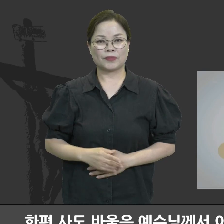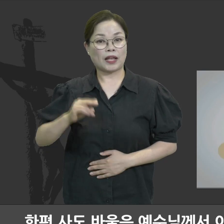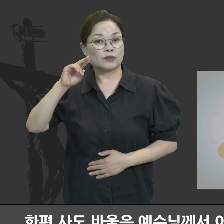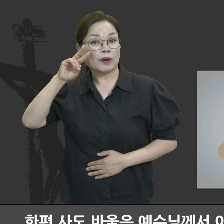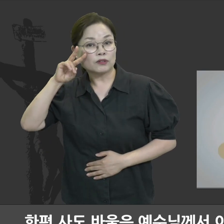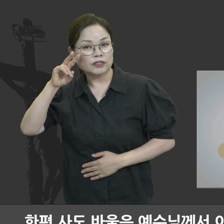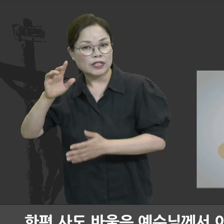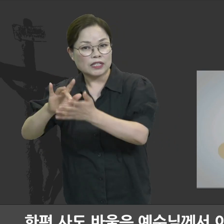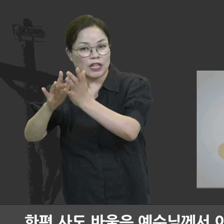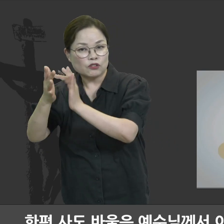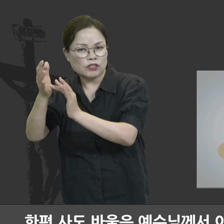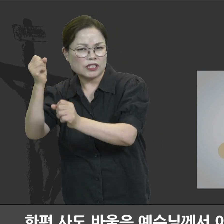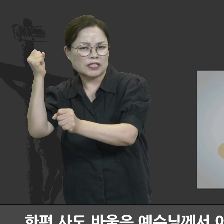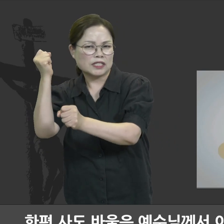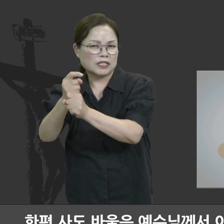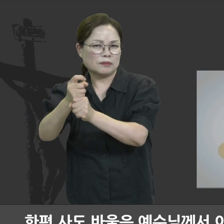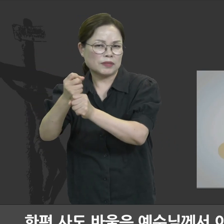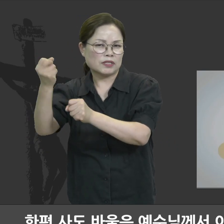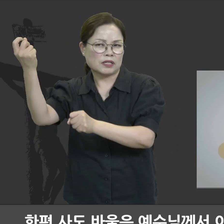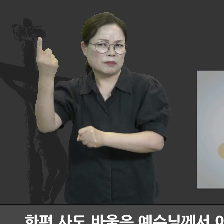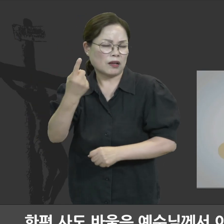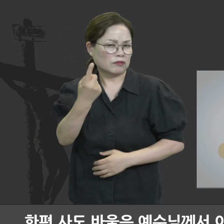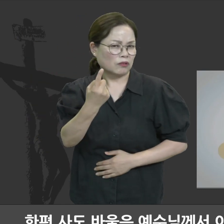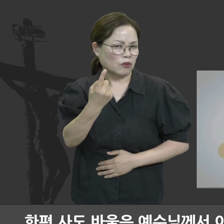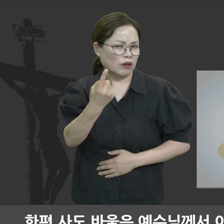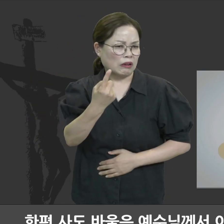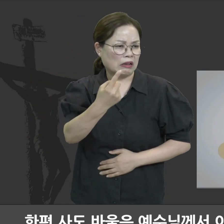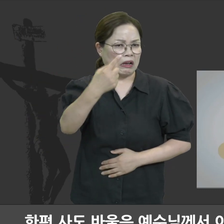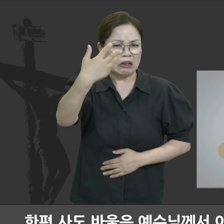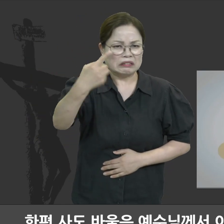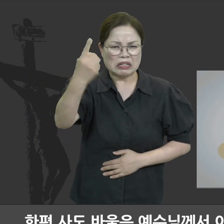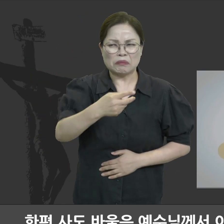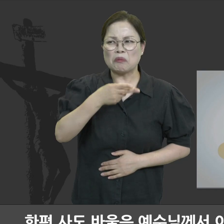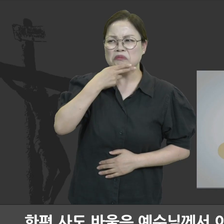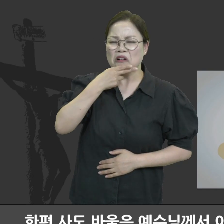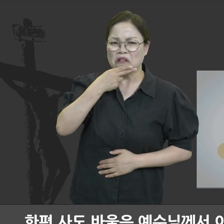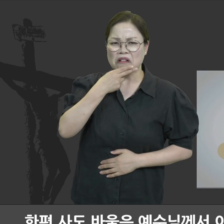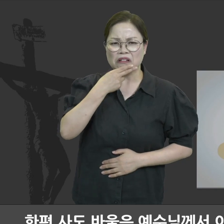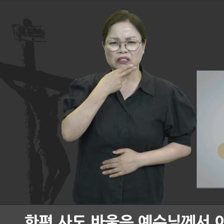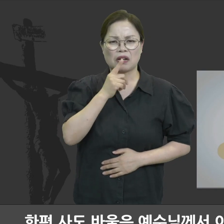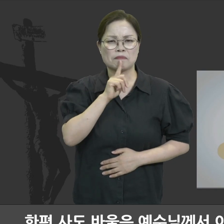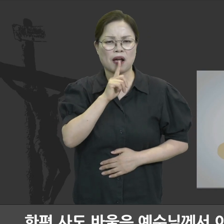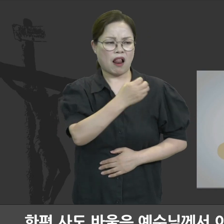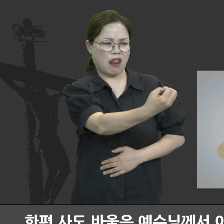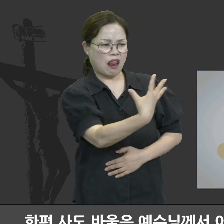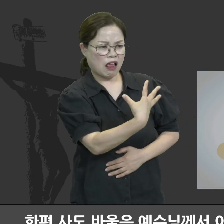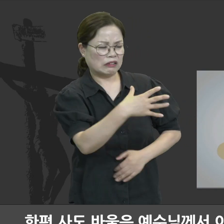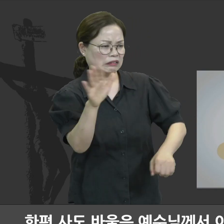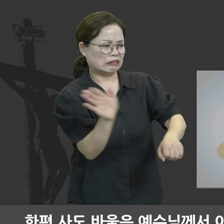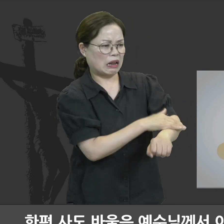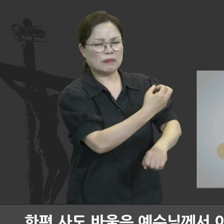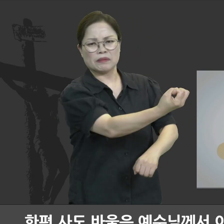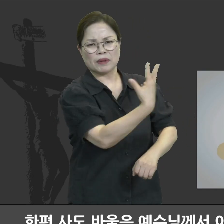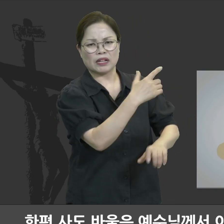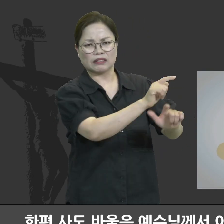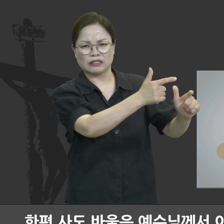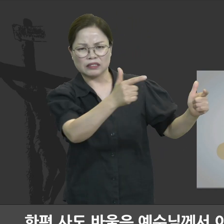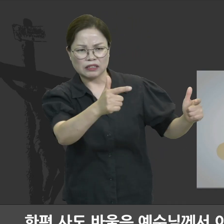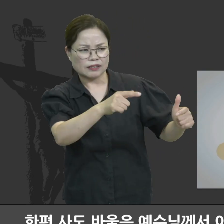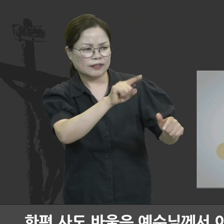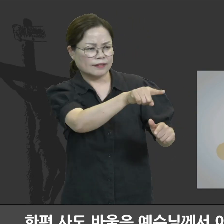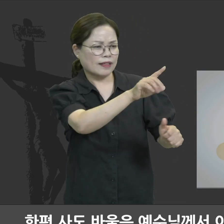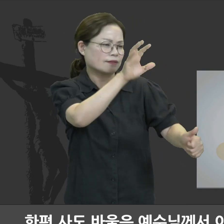한편 사도 바울은 예수님께서 이미 재림하셨다거나 재림하지 않으실 것이라는 잘못된 주장들을